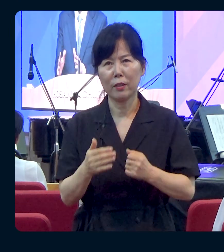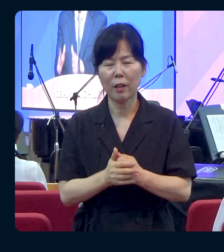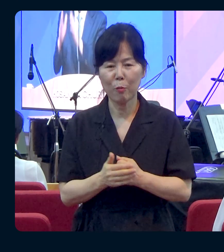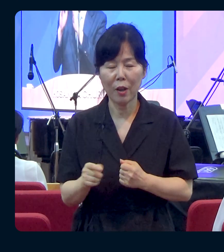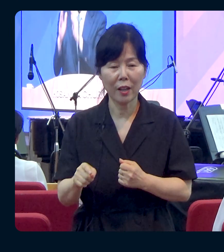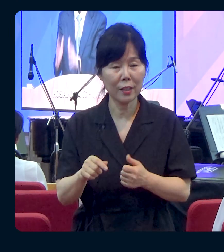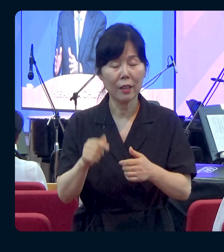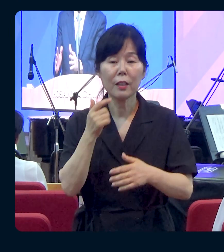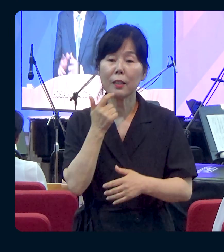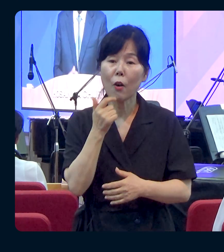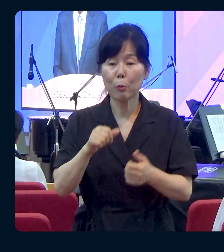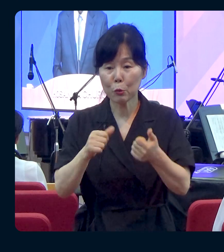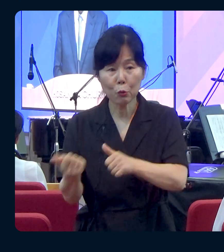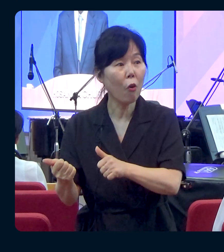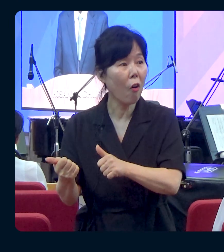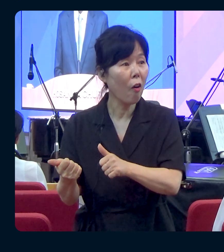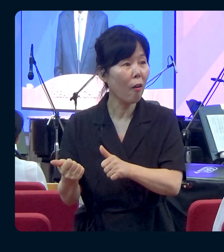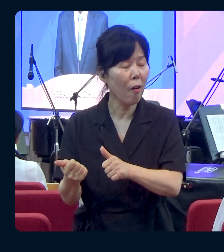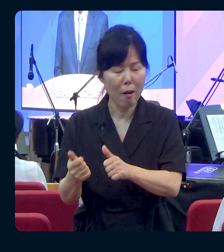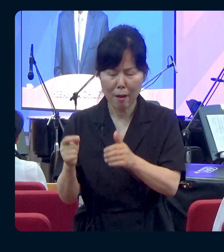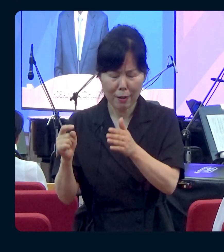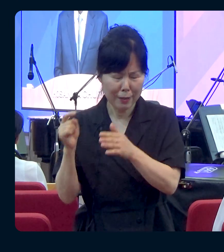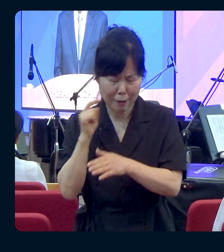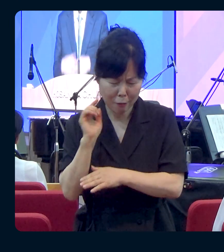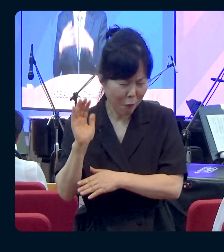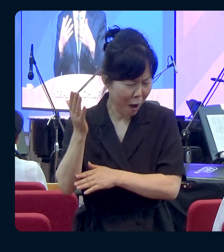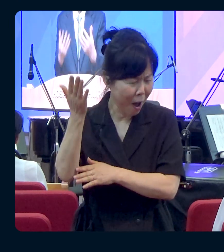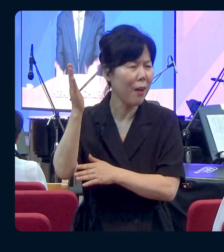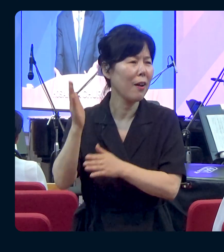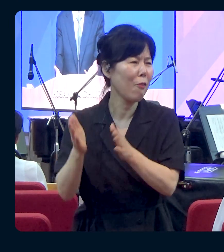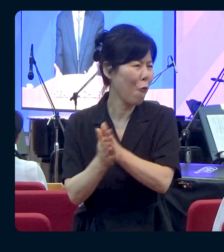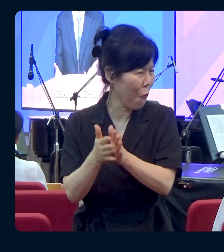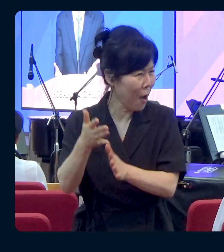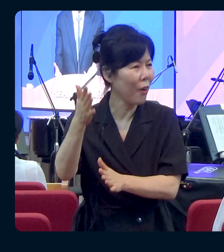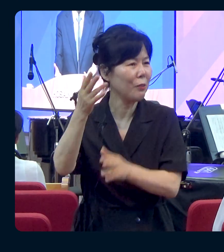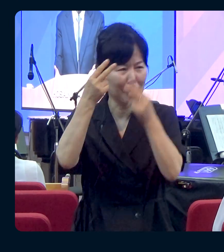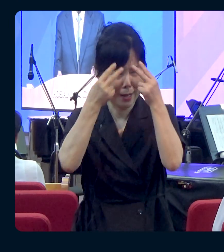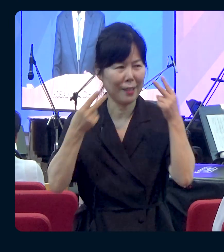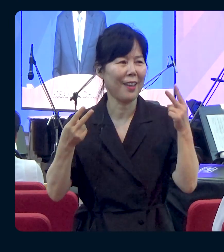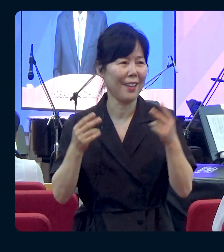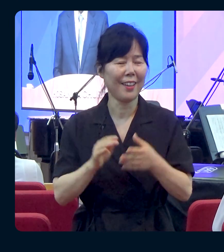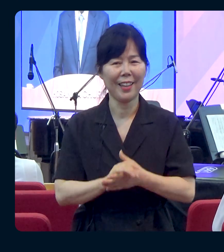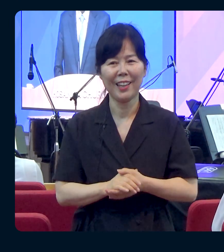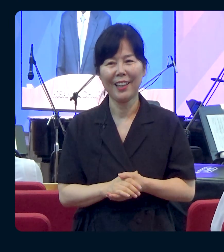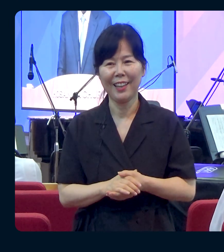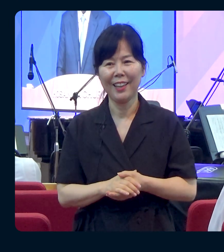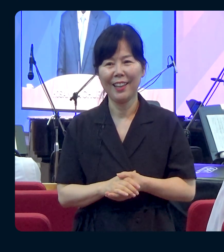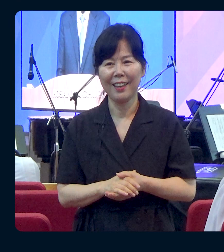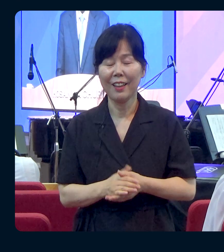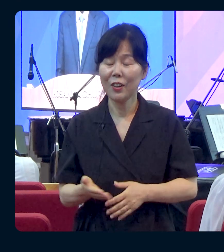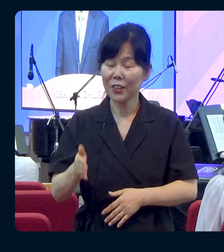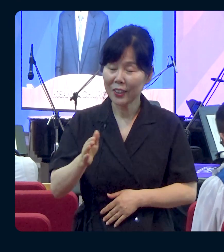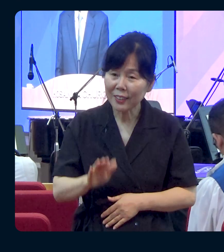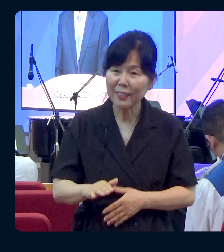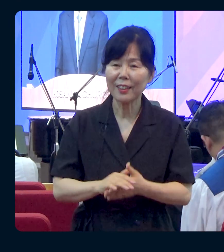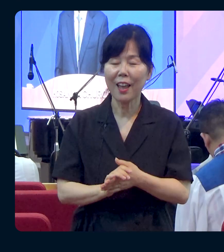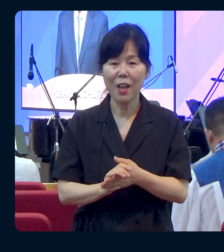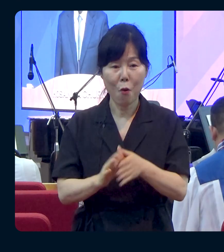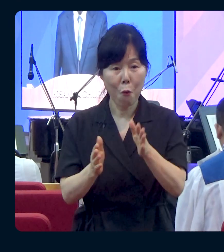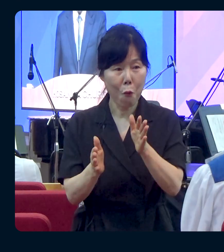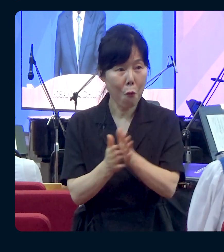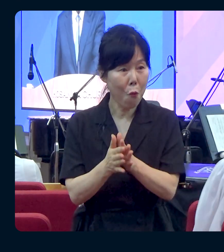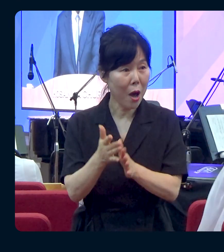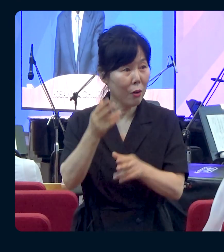죽어서 완전 호강한 사람이 바로 야곱이다 하는 걸 그대로 보여주는 거예요. 자, 그런데요,